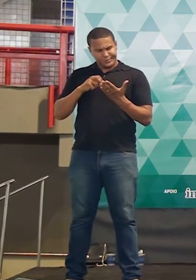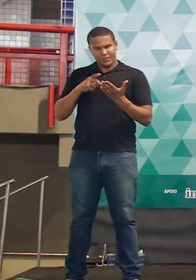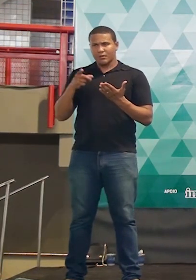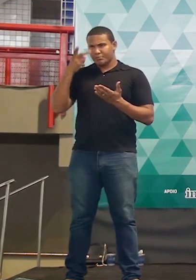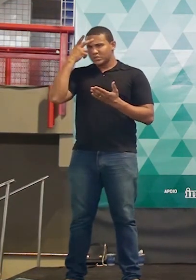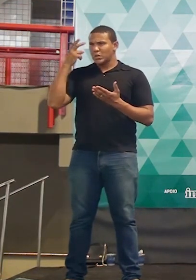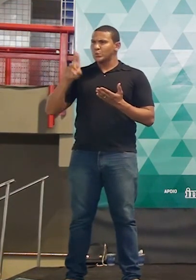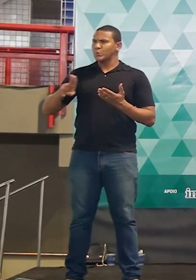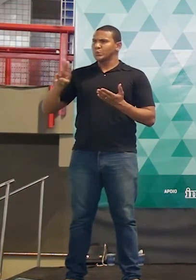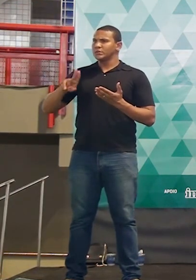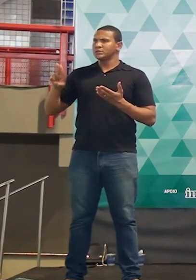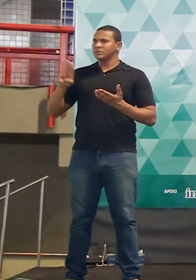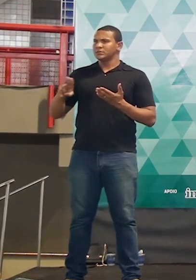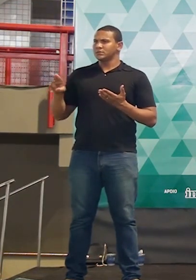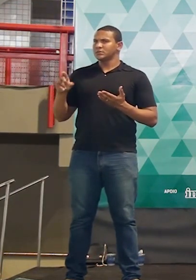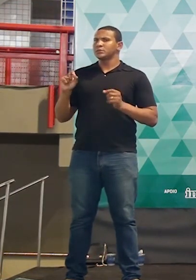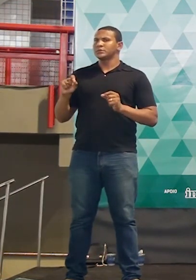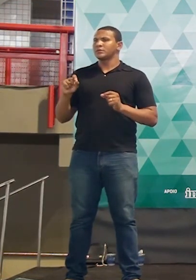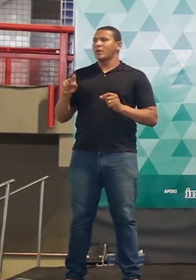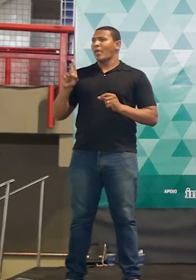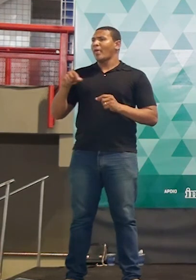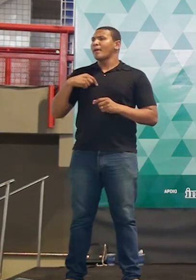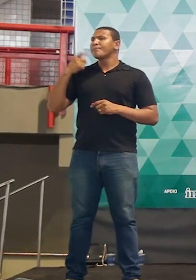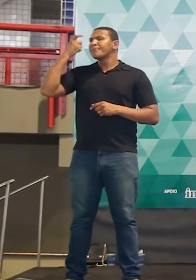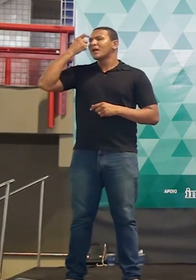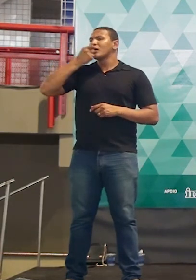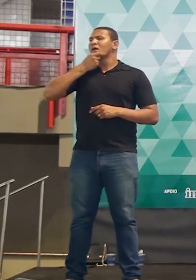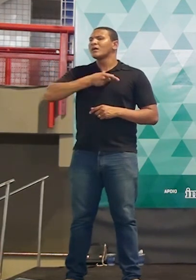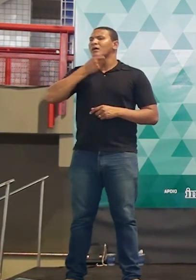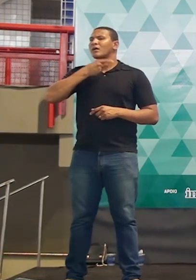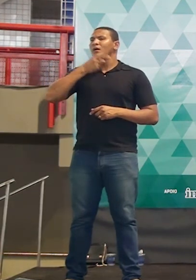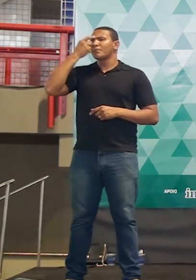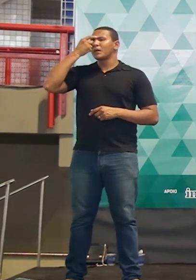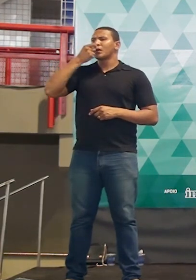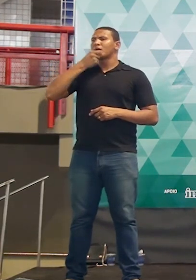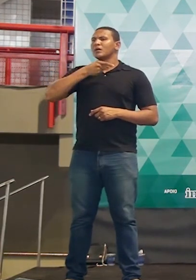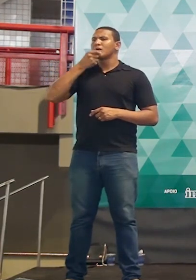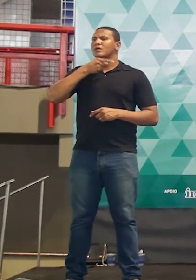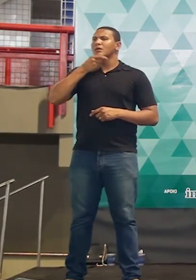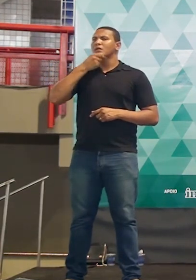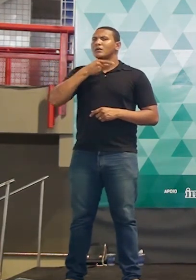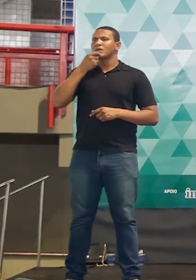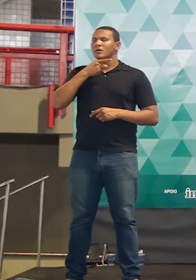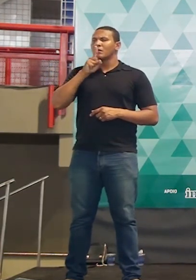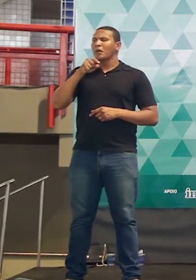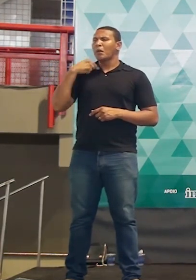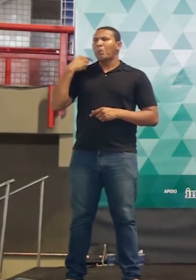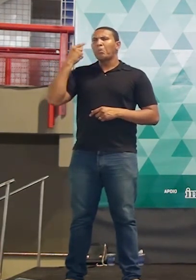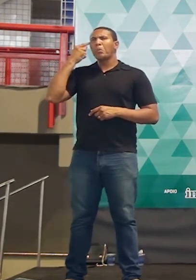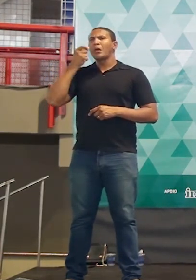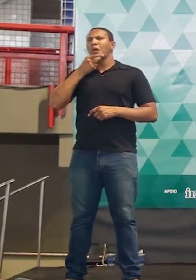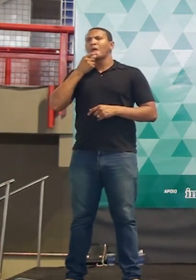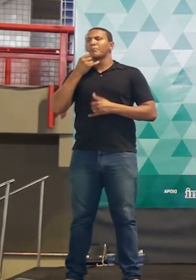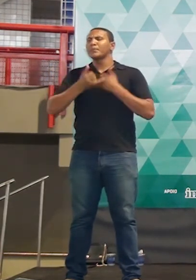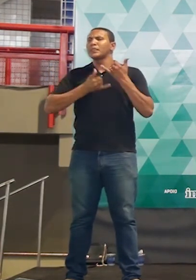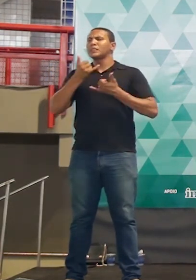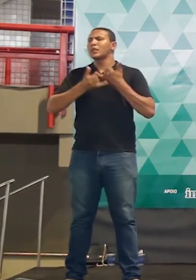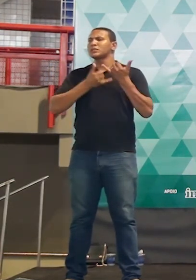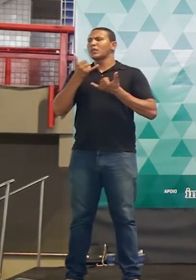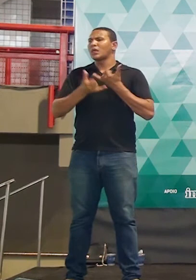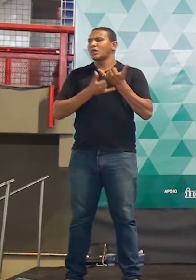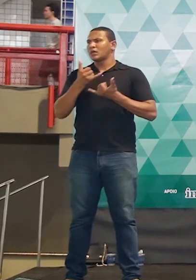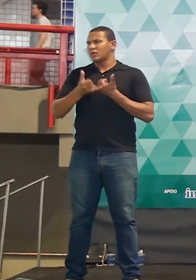para denegrir, muitas vezes por humor. Fazem essas falsas notícias por uma simples questão de brincadeira, para